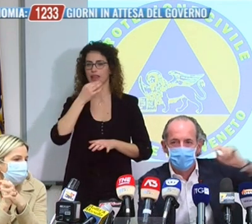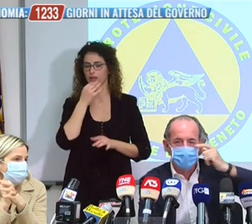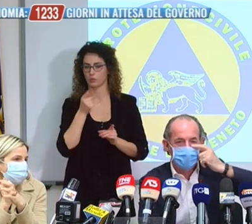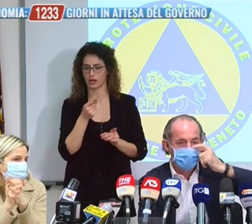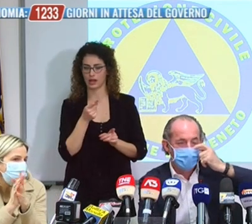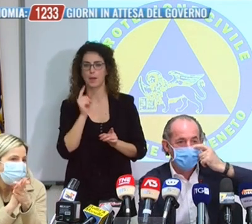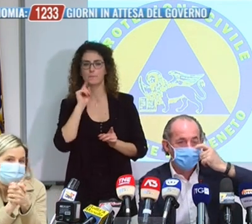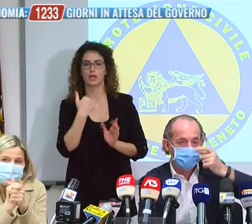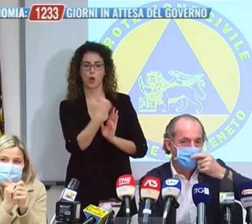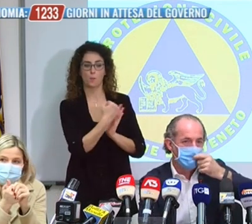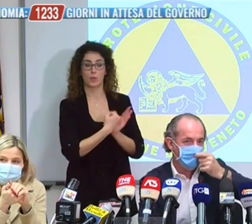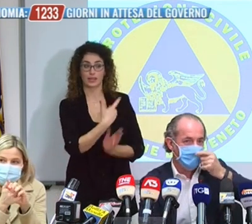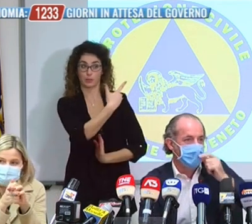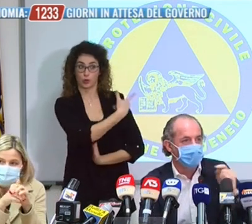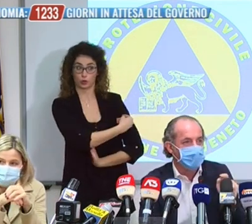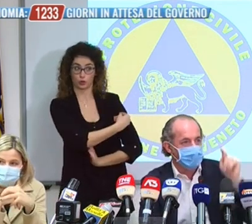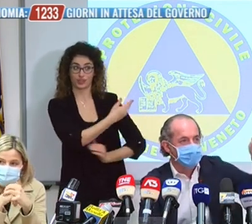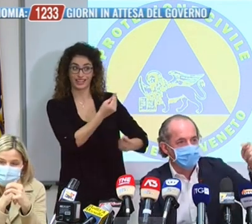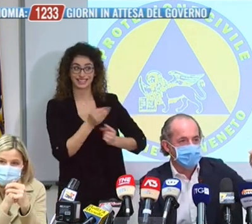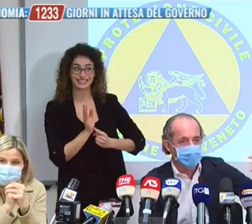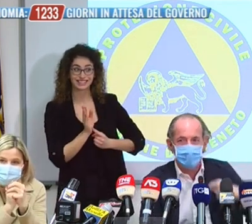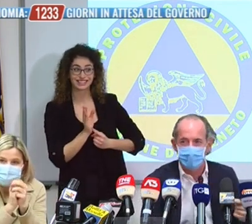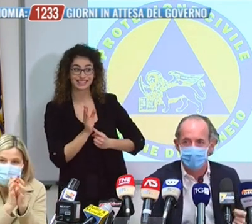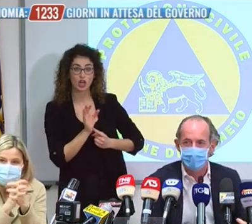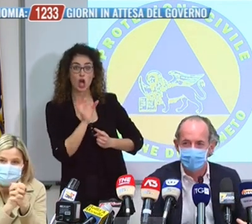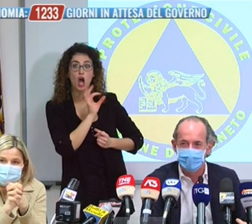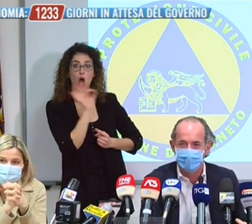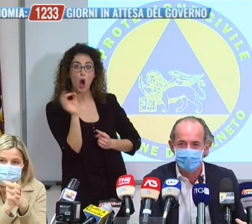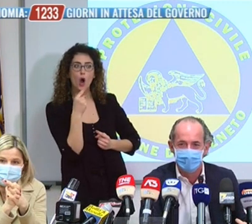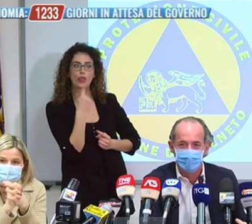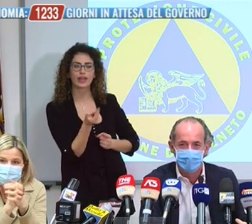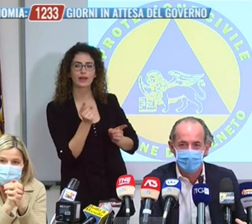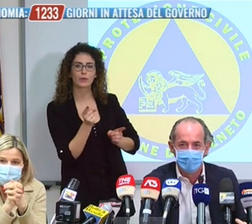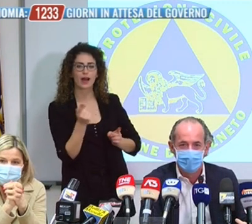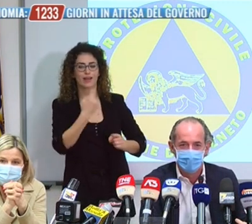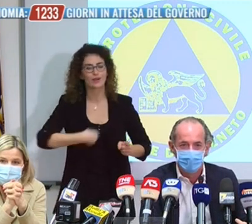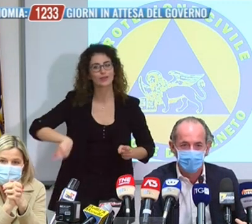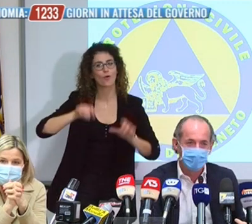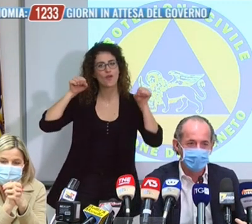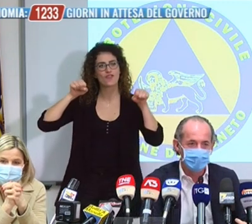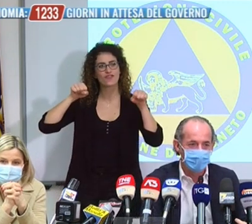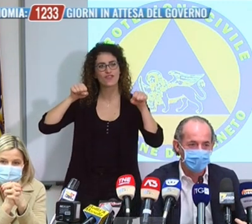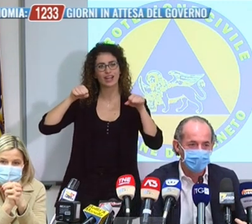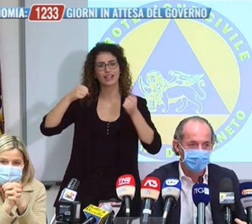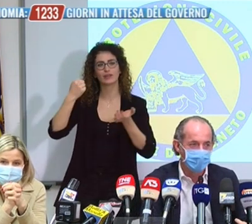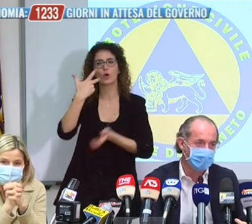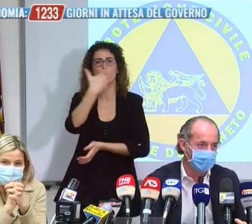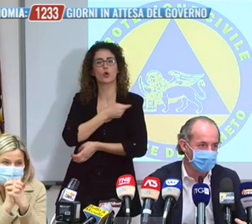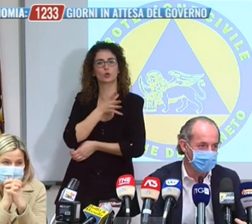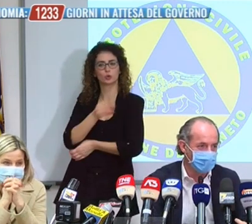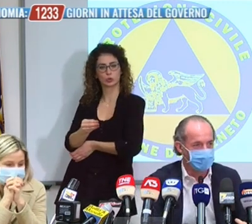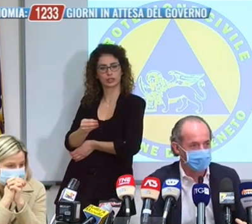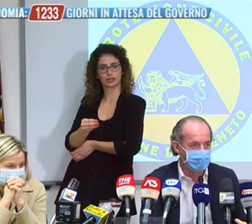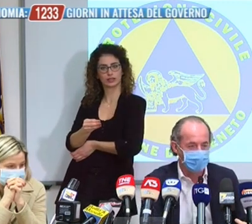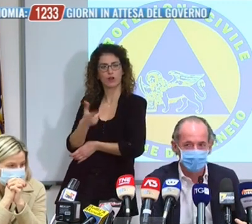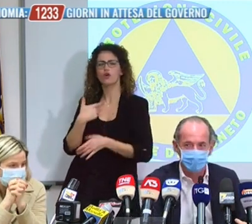il passaporto vaccinale ai nostri turisti o dire ai nostri turisti che noi siamo tutti vaccinati? Dove andreste voi? Dove vi chiedono